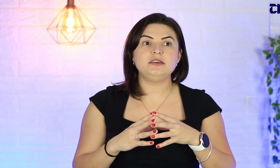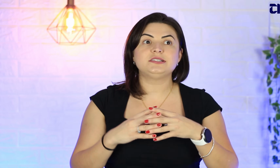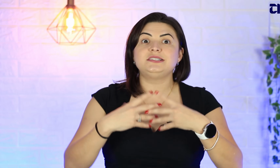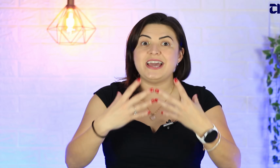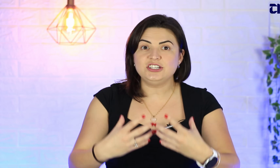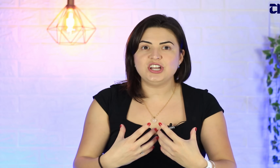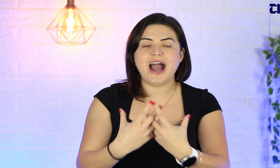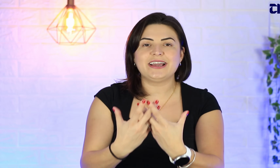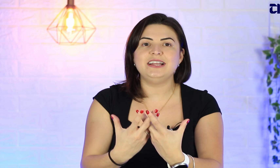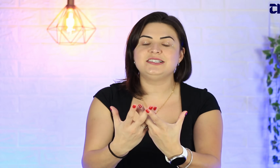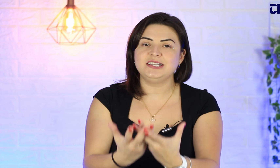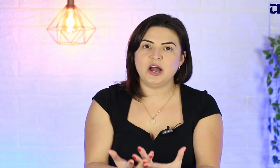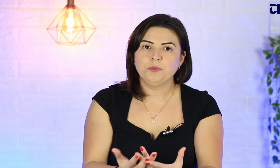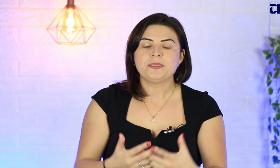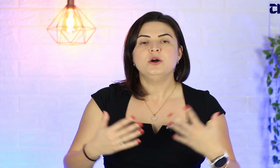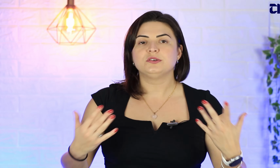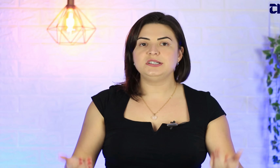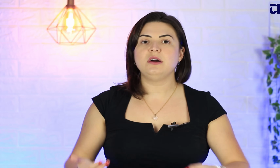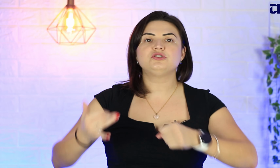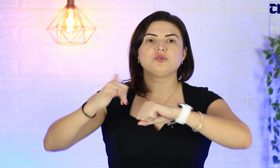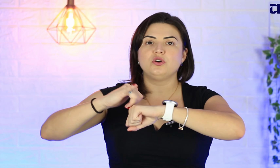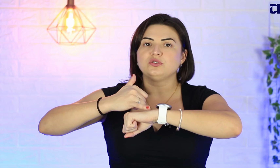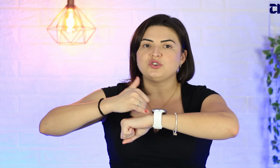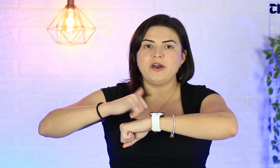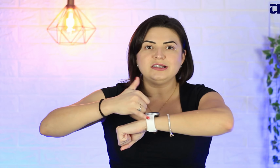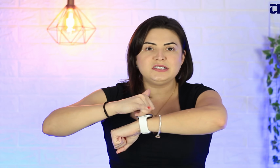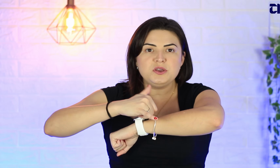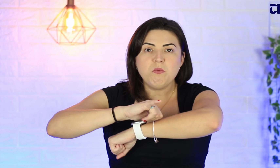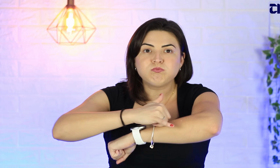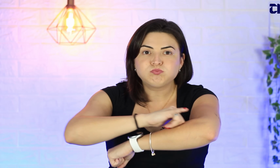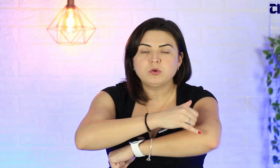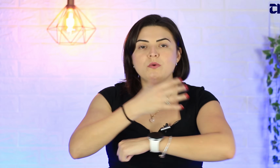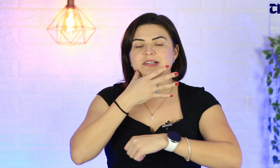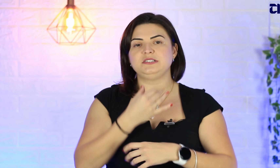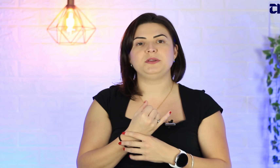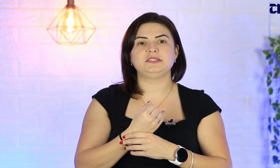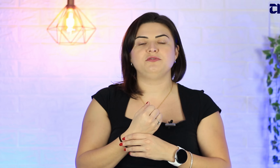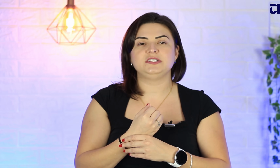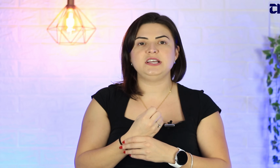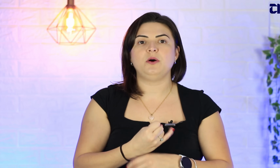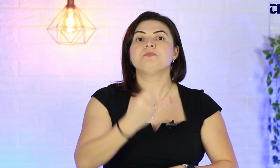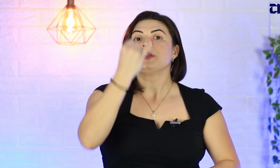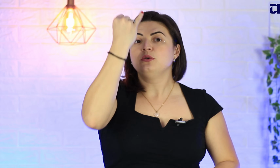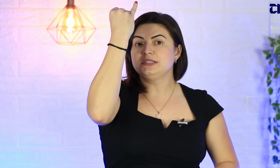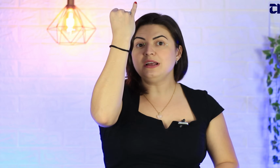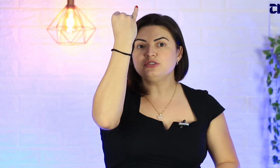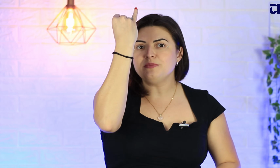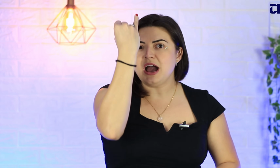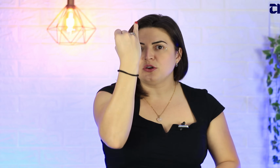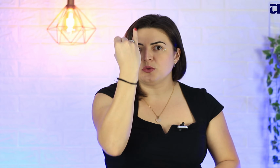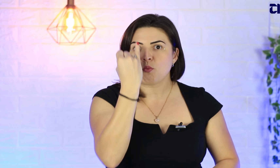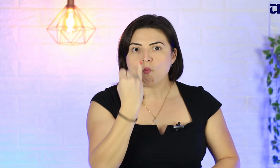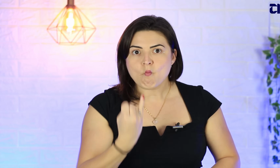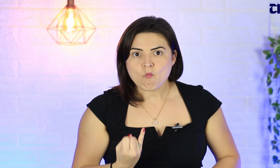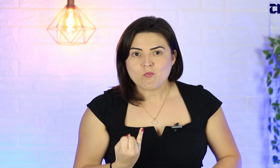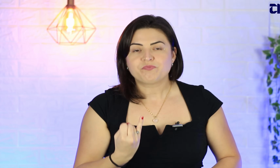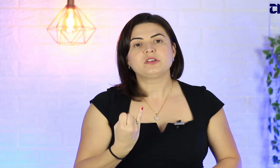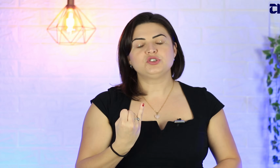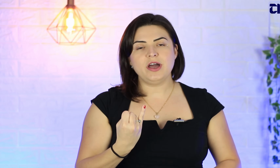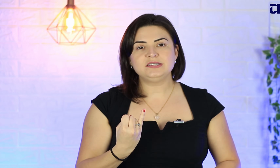que seja aquele sinal. O sinal de gordo só é assim, com essa expressão facial. O sinal de magro, só